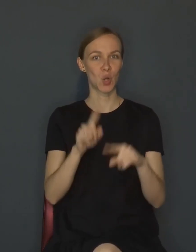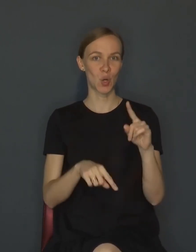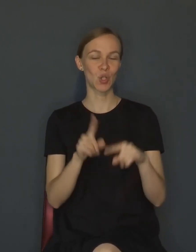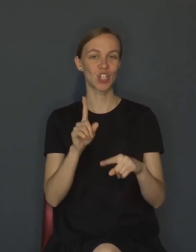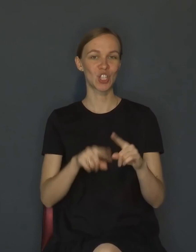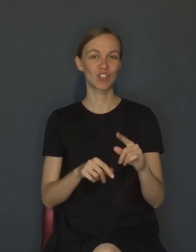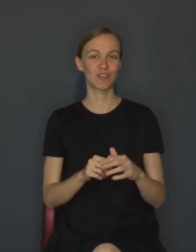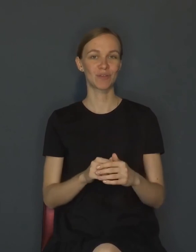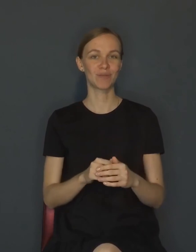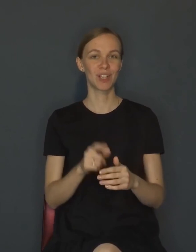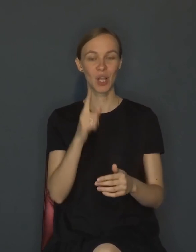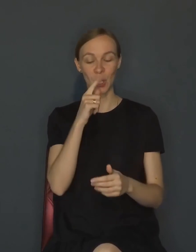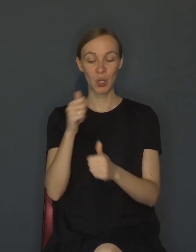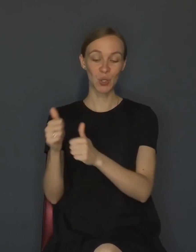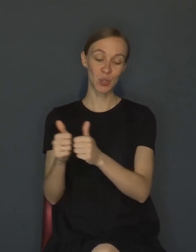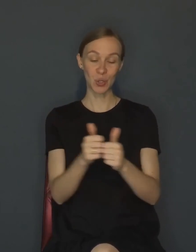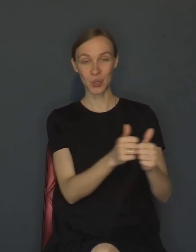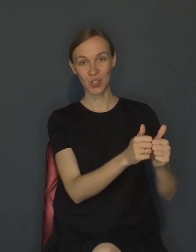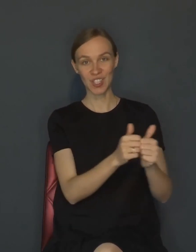сусідніх князів і дрібної шляхти.